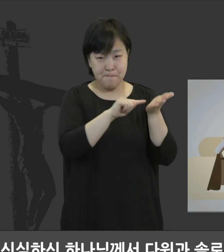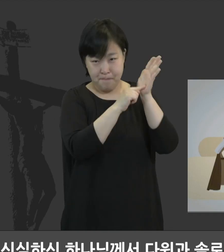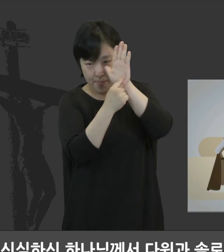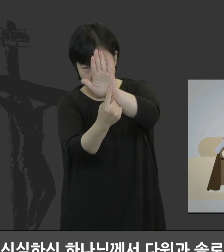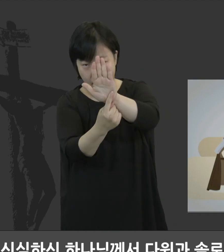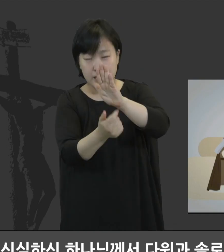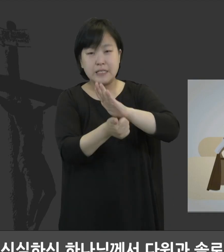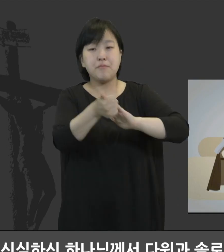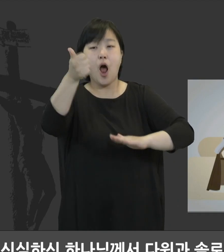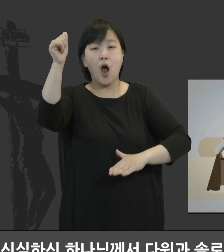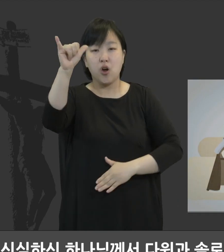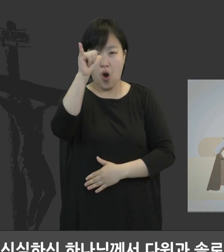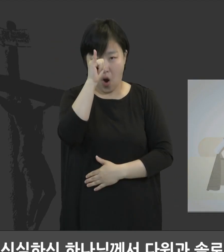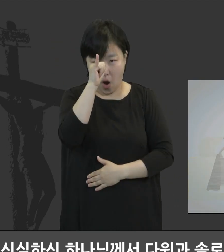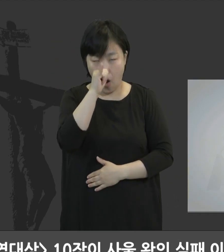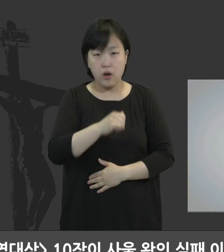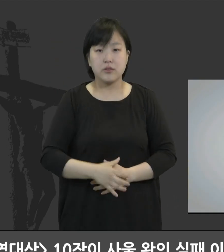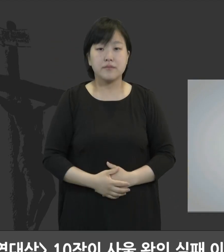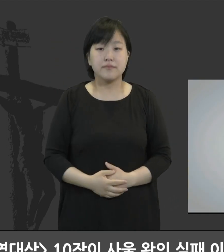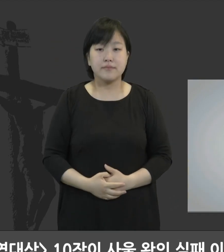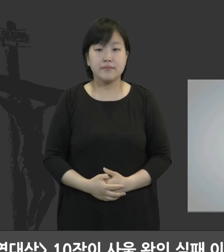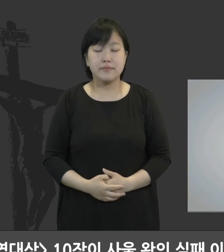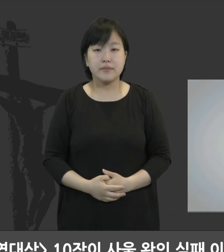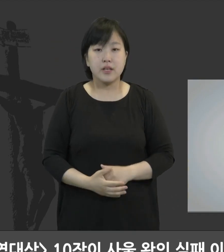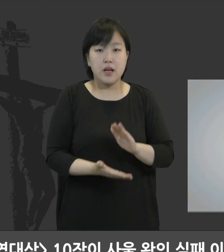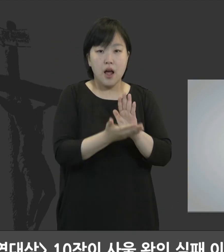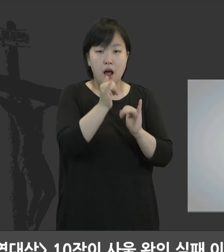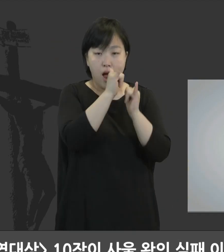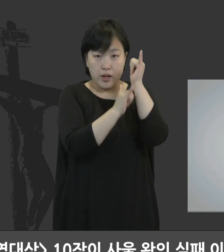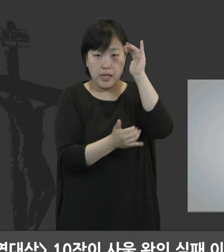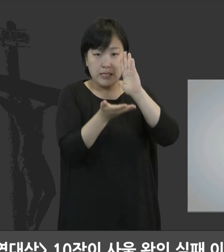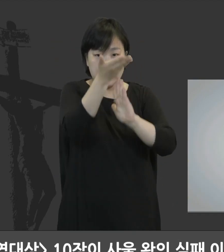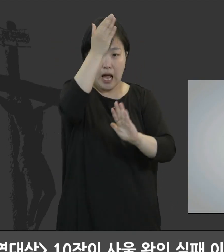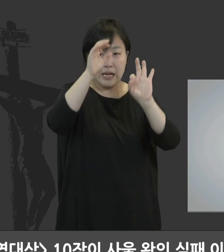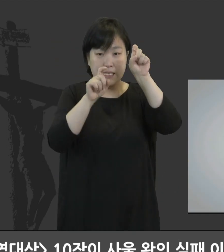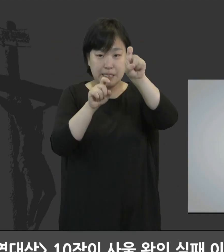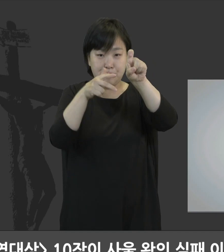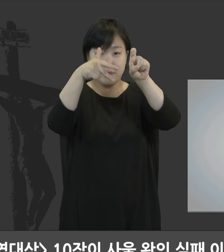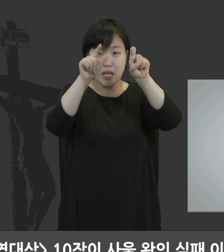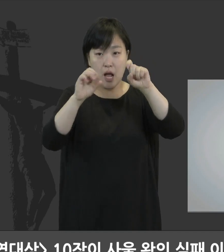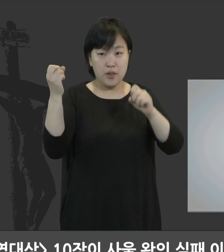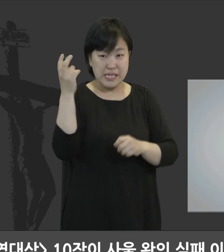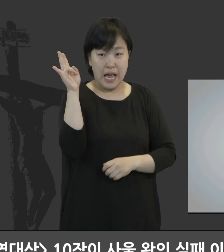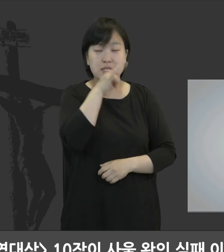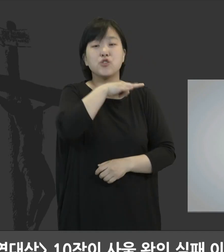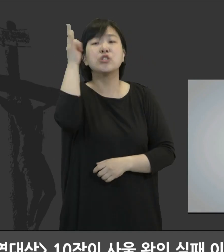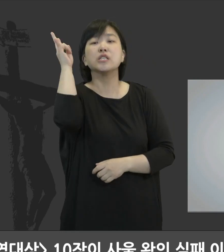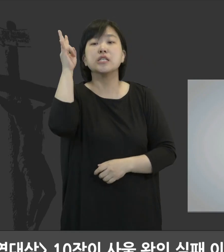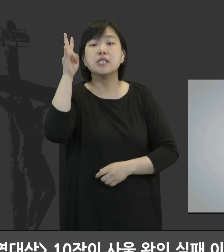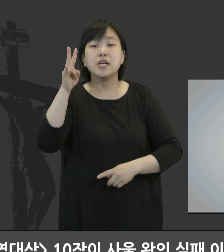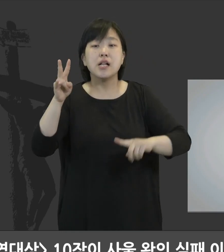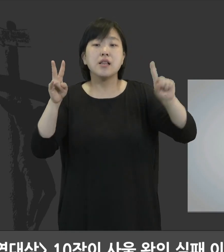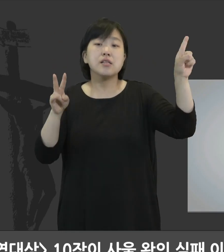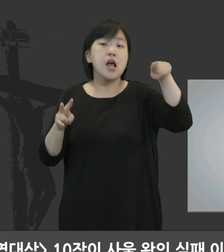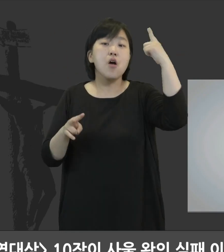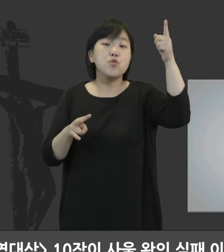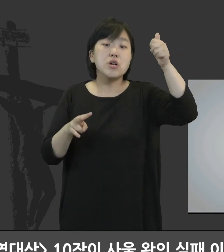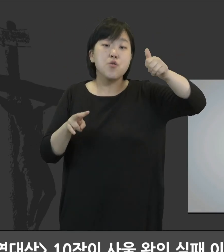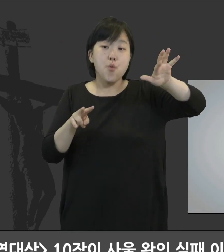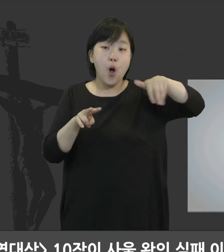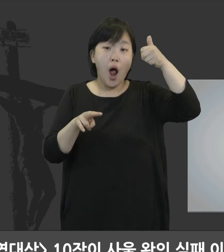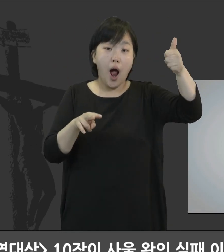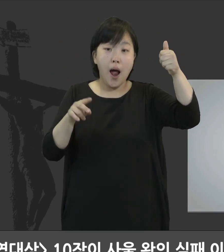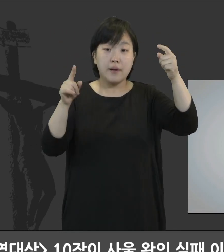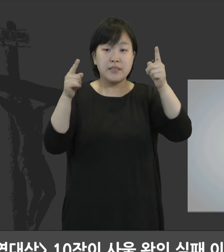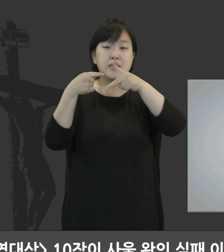있는 것입니다. 역대상 10장이 사울 왕의 실패 이야기로 시작하는 것은 이런 맥락에서 이해해야